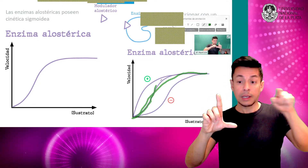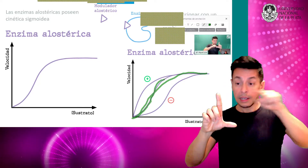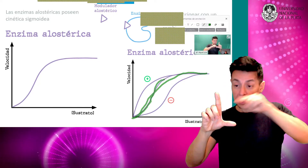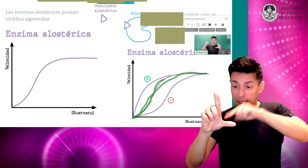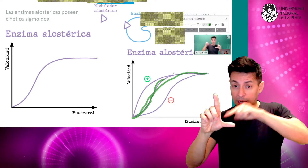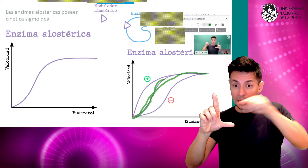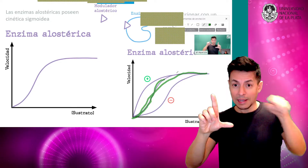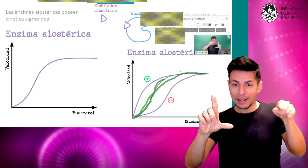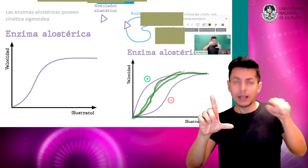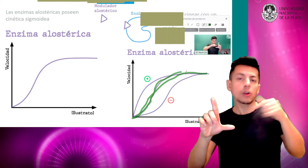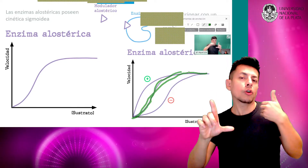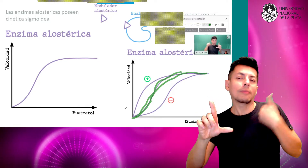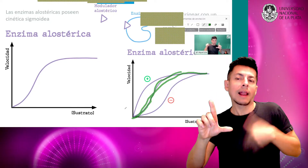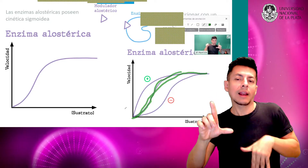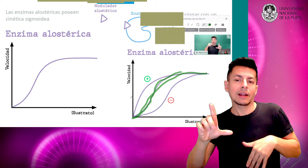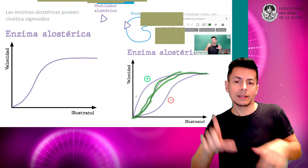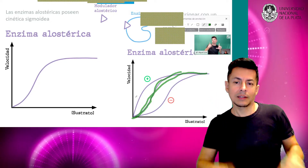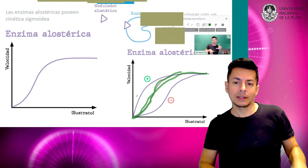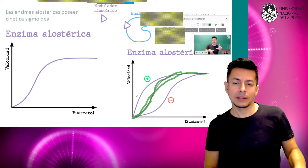normal, ¿sí?